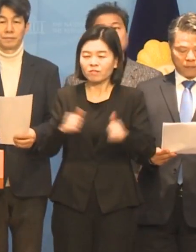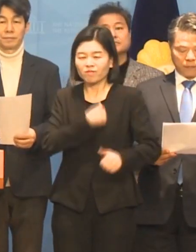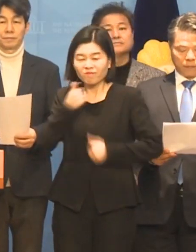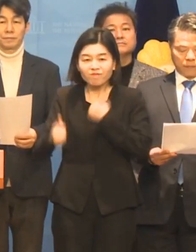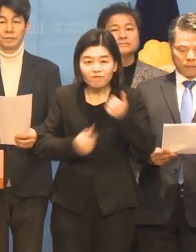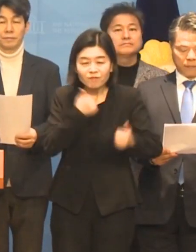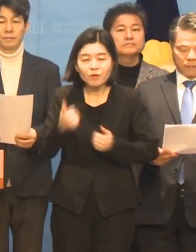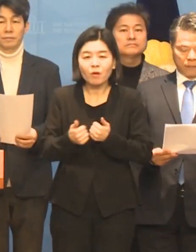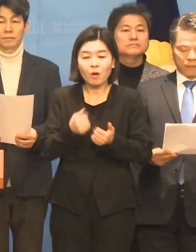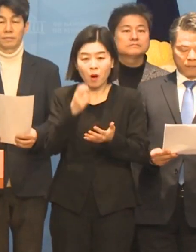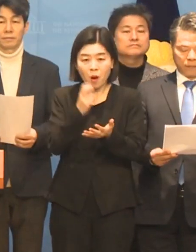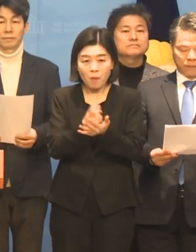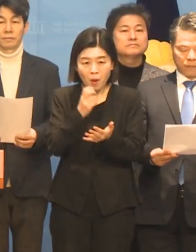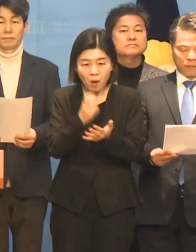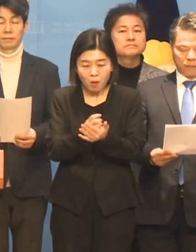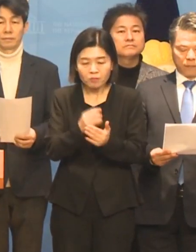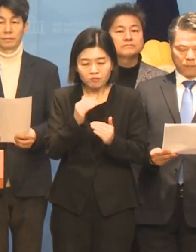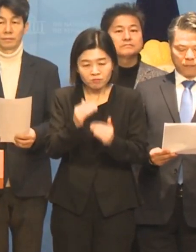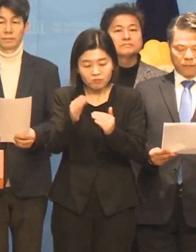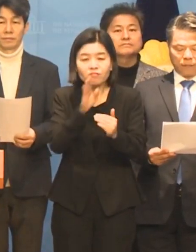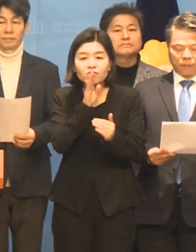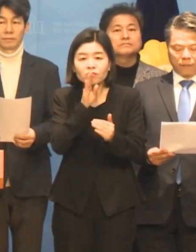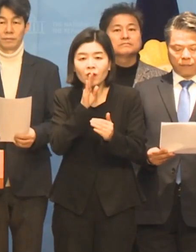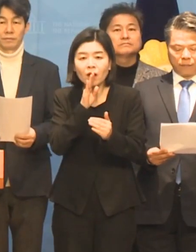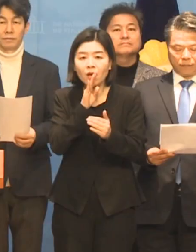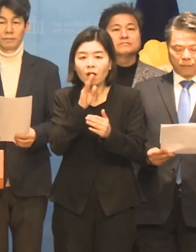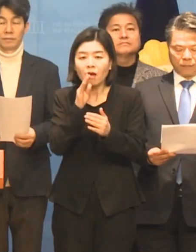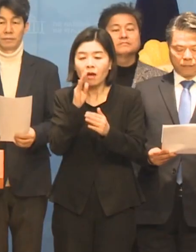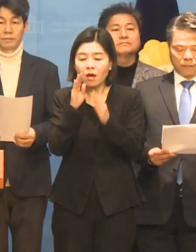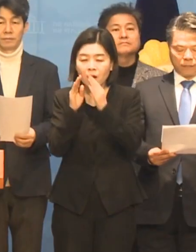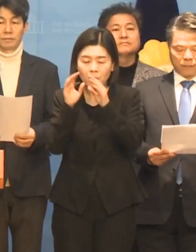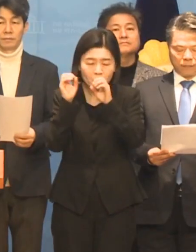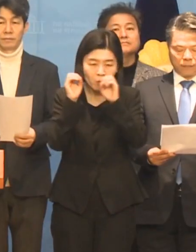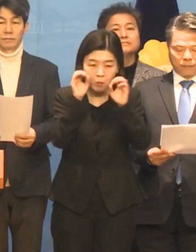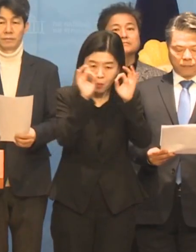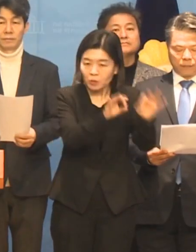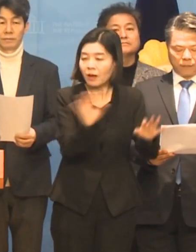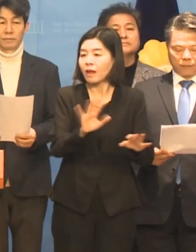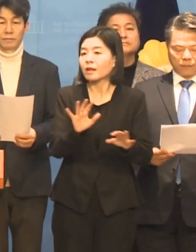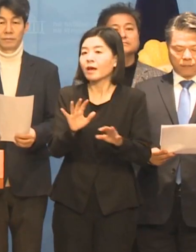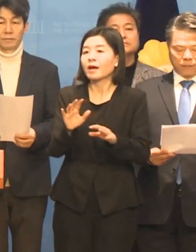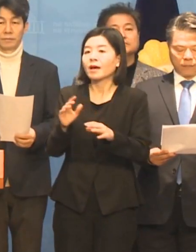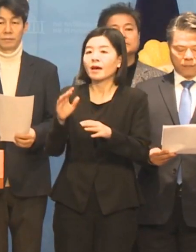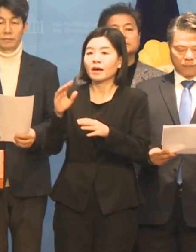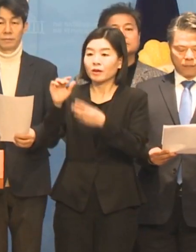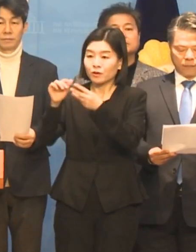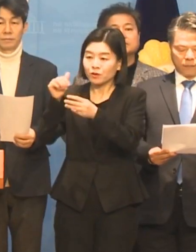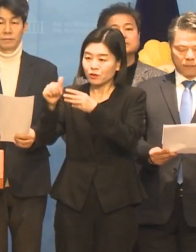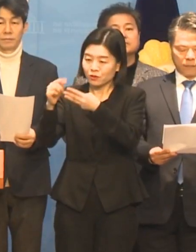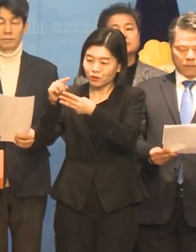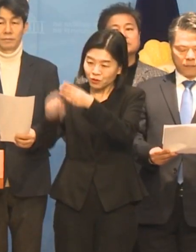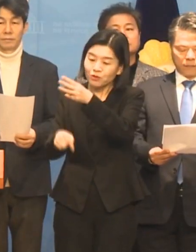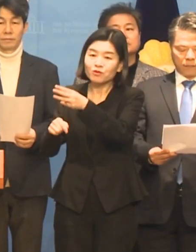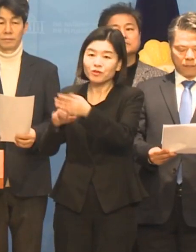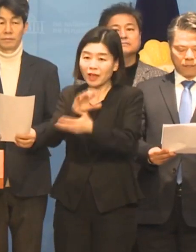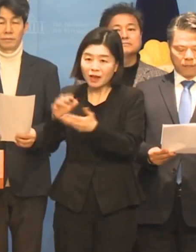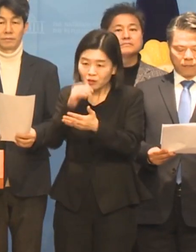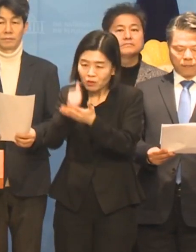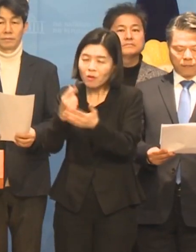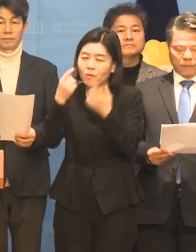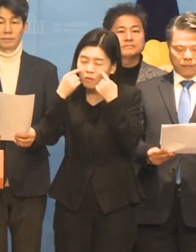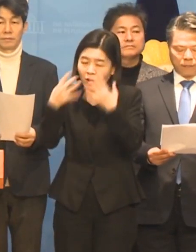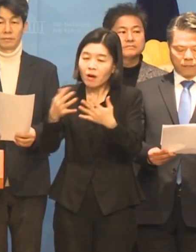법적 정당성을 외면한 채 내란의 주범을 석방하는 결정을 내렸고, 검찰은